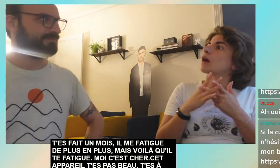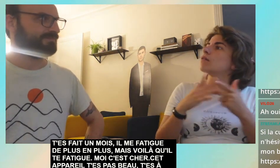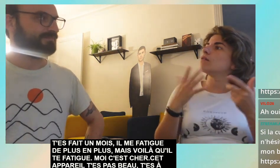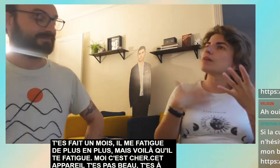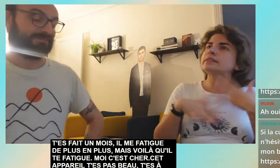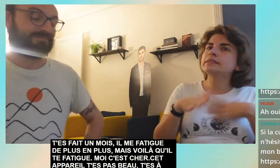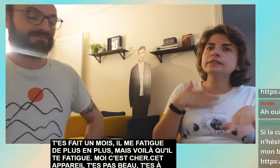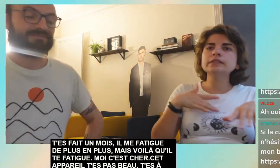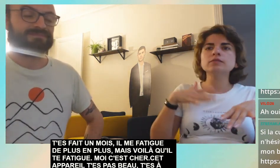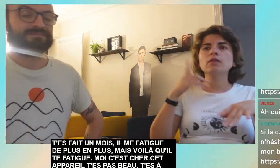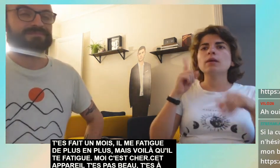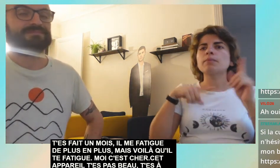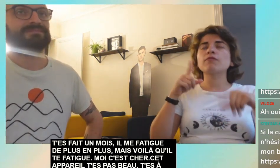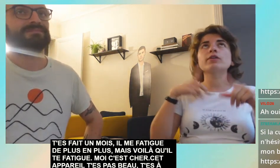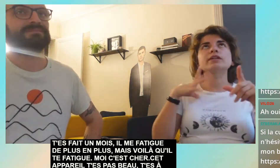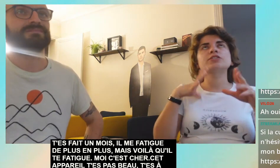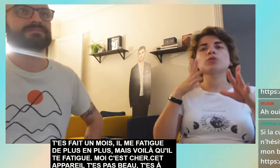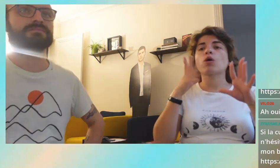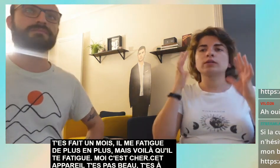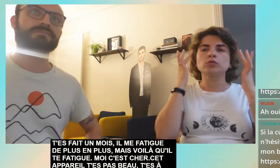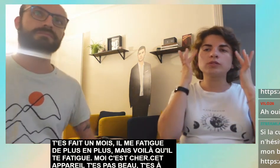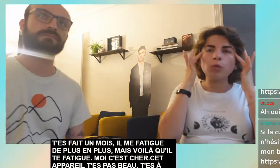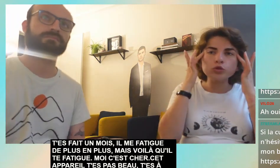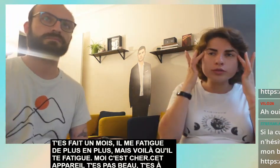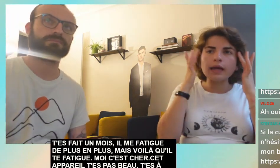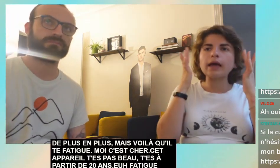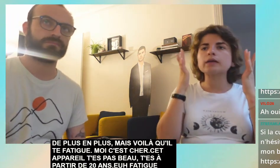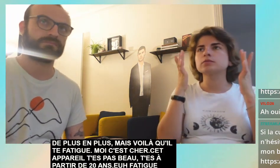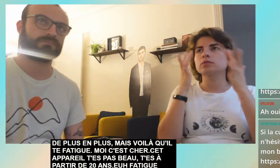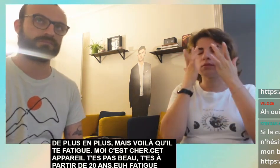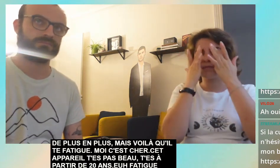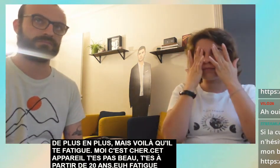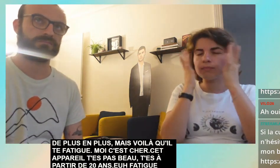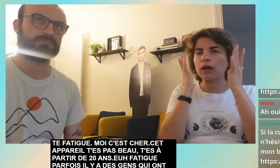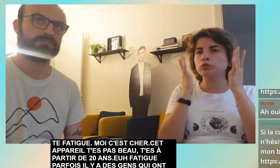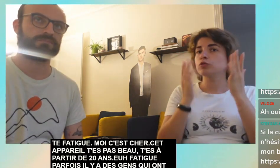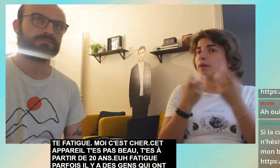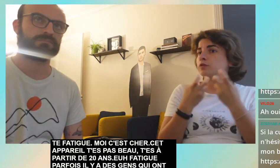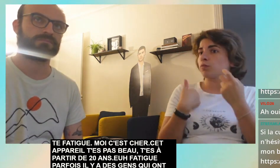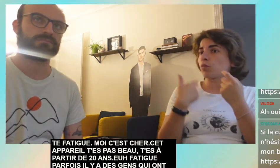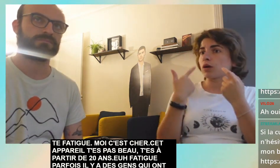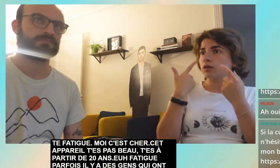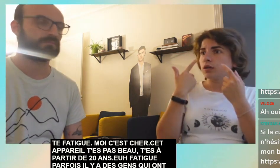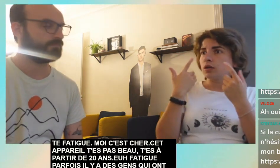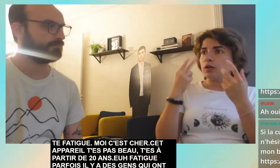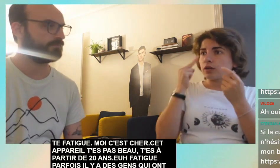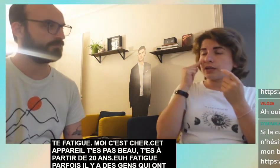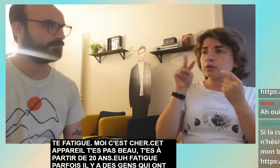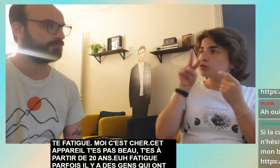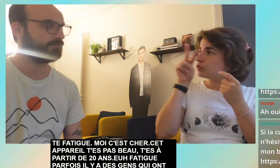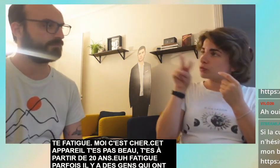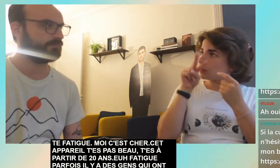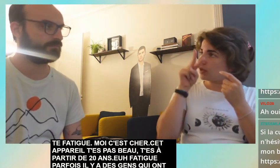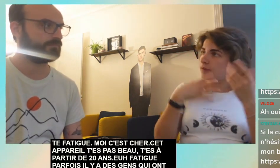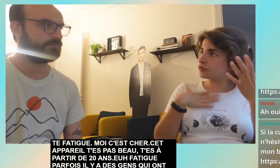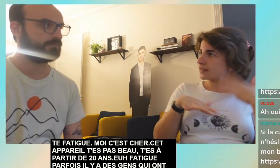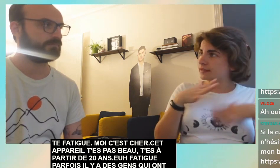Voilà, fatigue. Parfois, il y a des gens qui ont des maux de tête, mal au lieu. Par exemple, moi, rien que de venir sur les lèvres, je suis